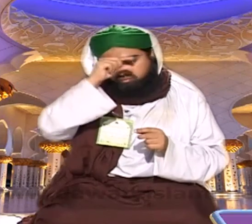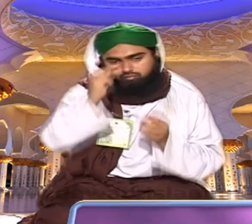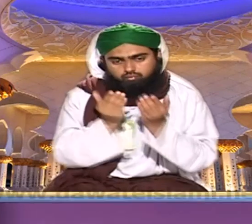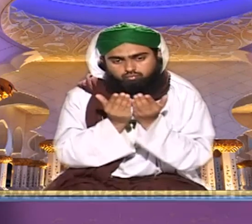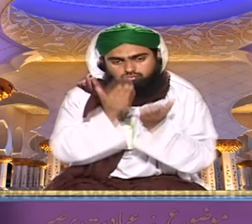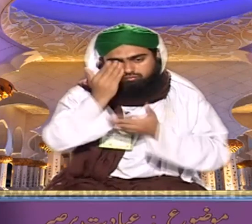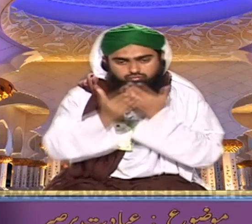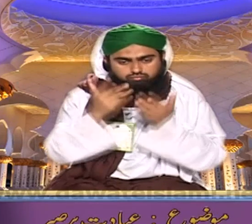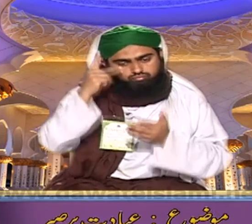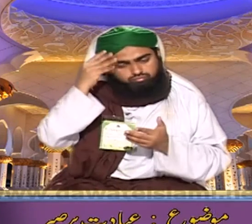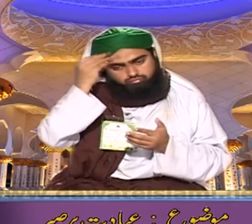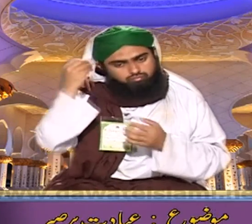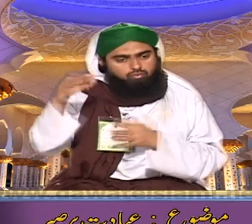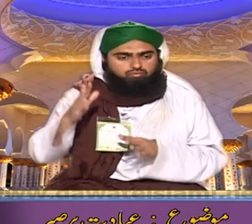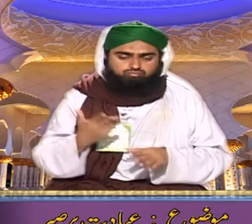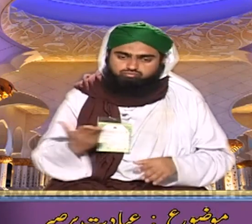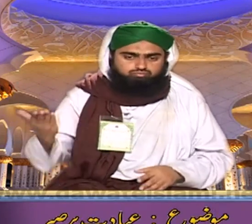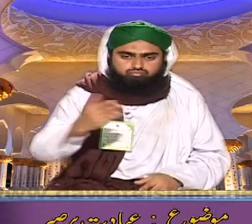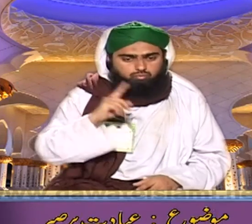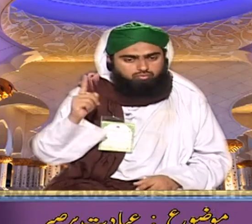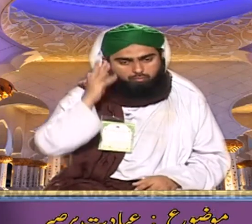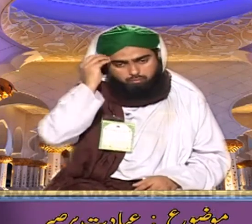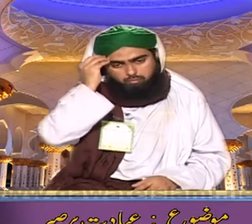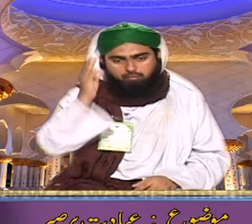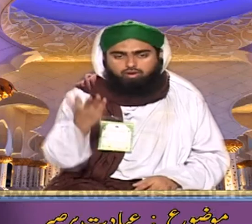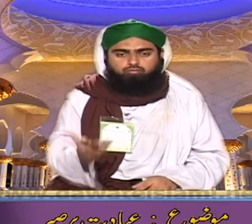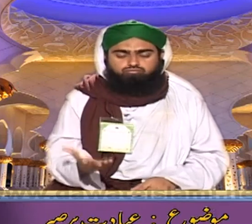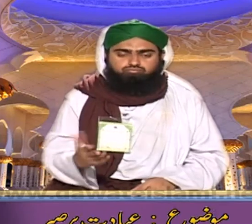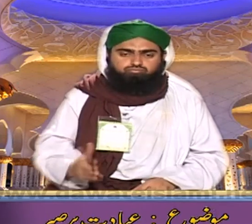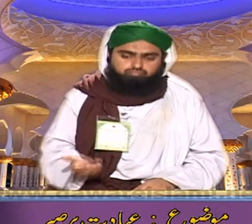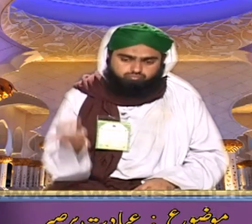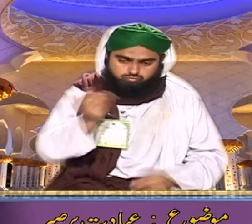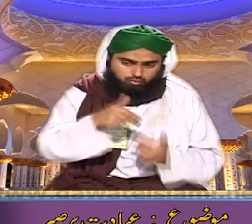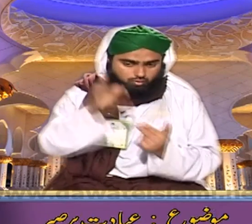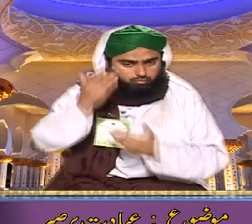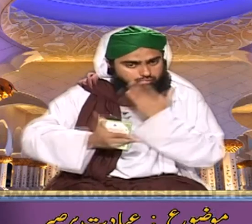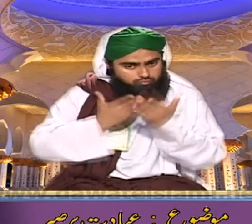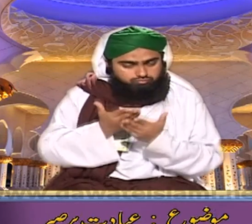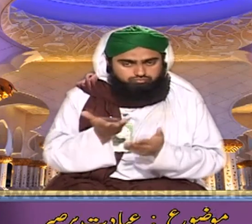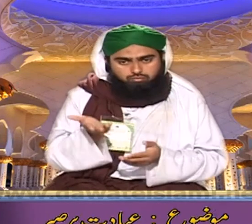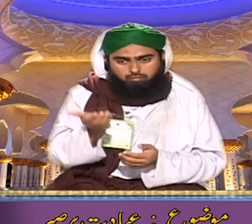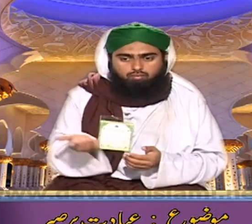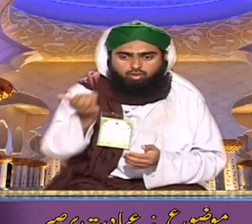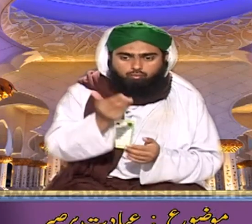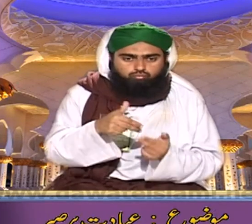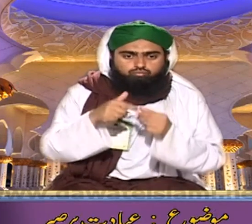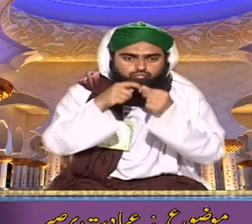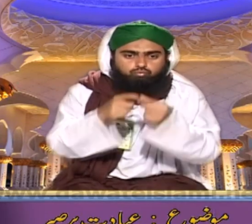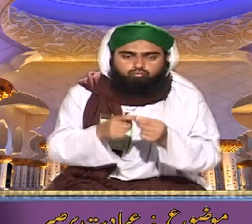یاد نہیں کہ جب میں ایک جمعیرات کو بیان کر کے دوسری جمعیرات کو پوچھتا ہوں تو بہت ساری حوال آتی ہے کہ ہم کو یاد ہے اور جب دو